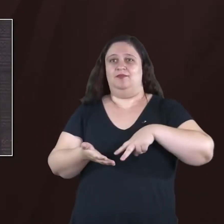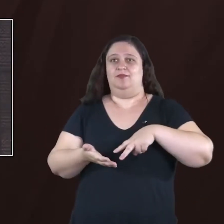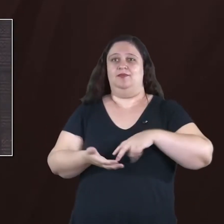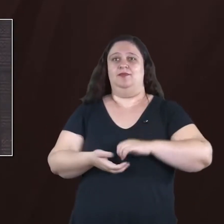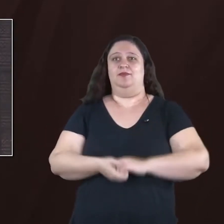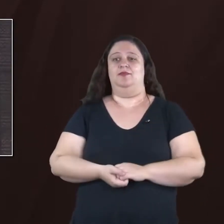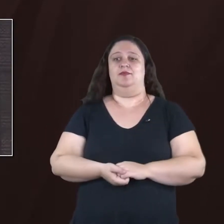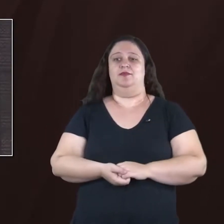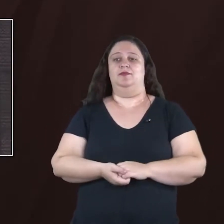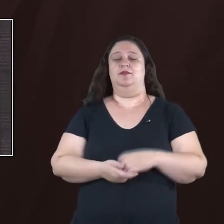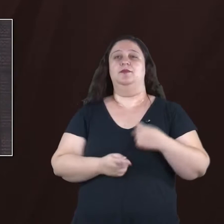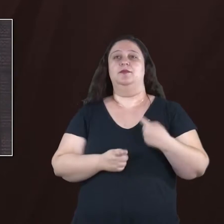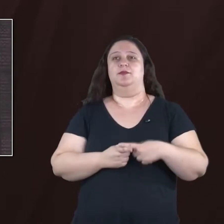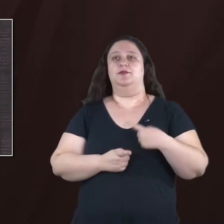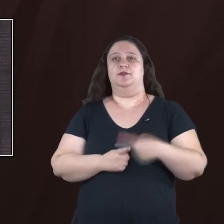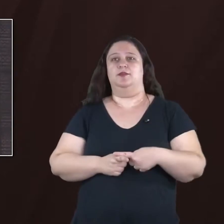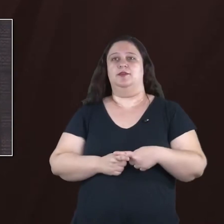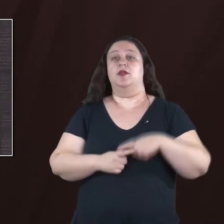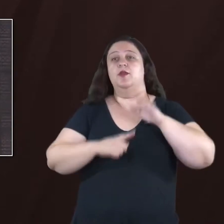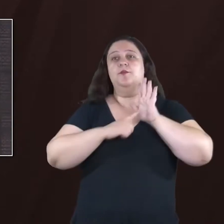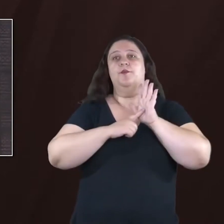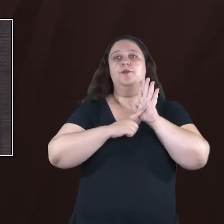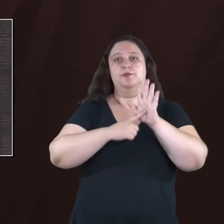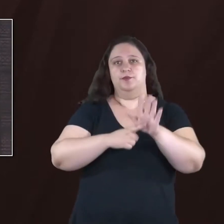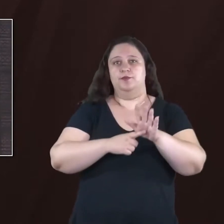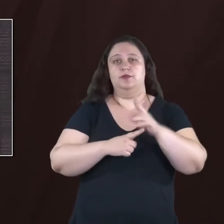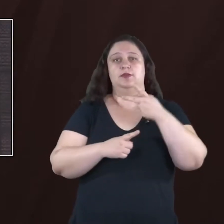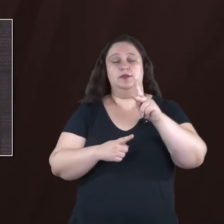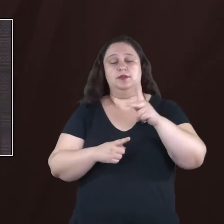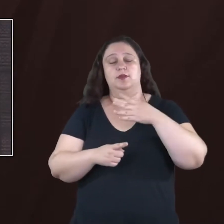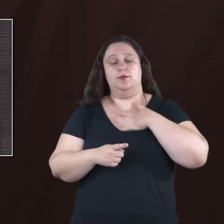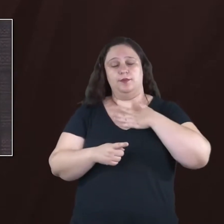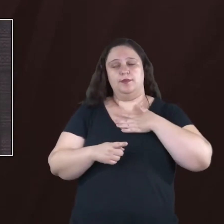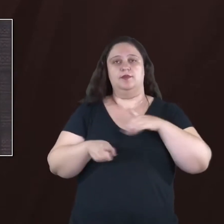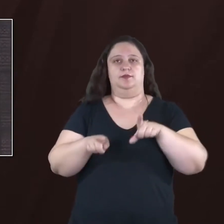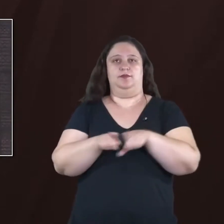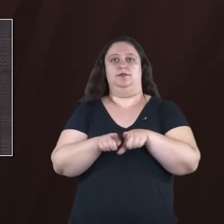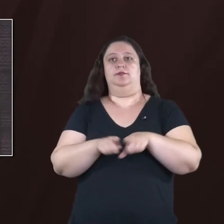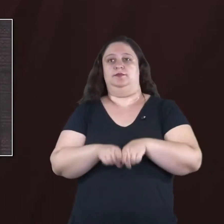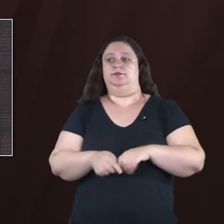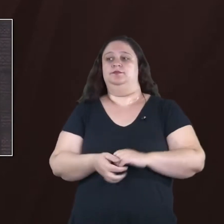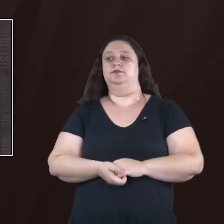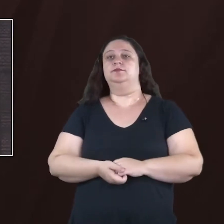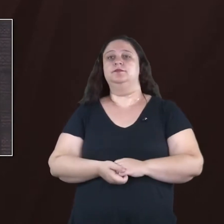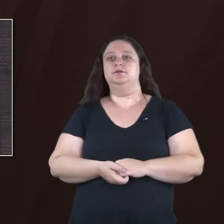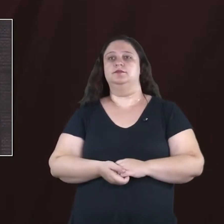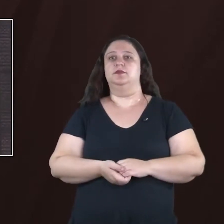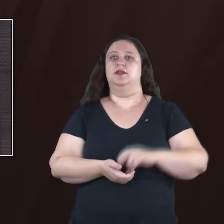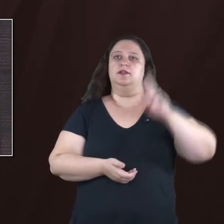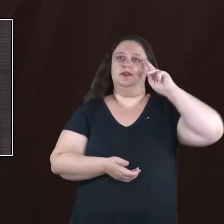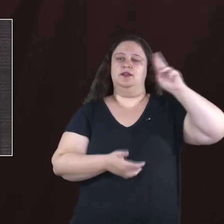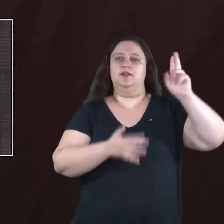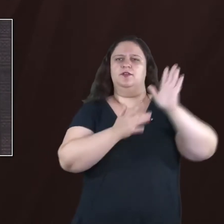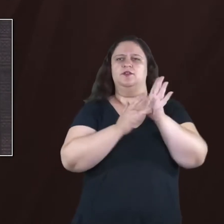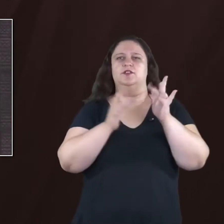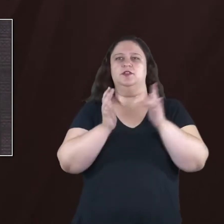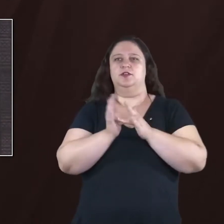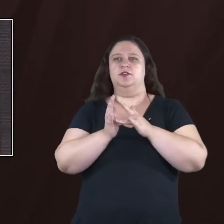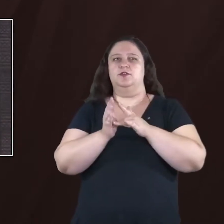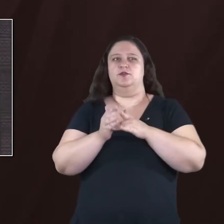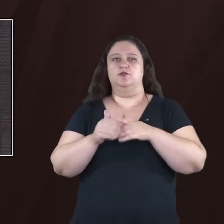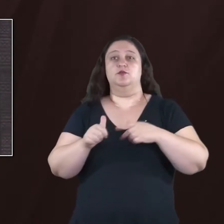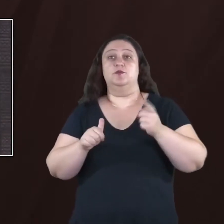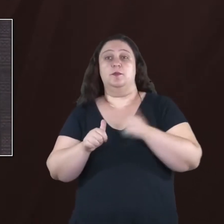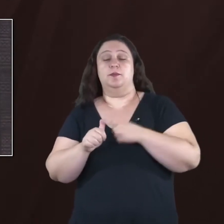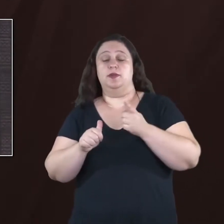seja o seu modelo e seja o meu modelo. Nosso Senhor Jesus foi o nosso primeiro